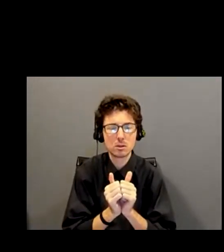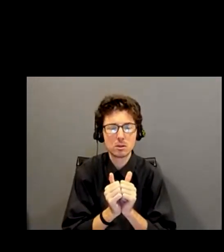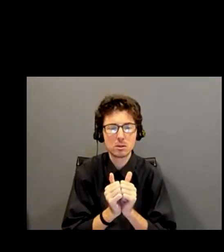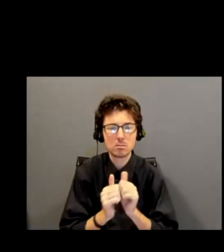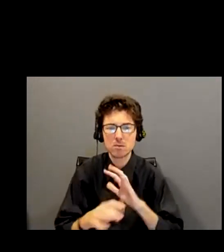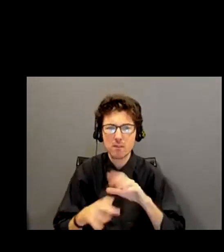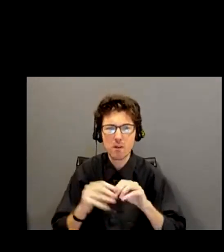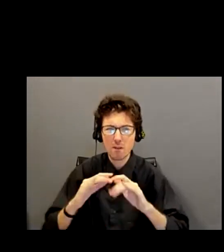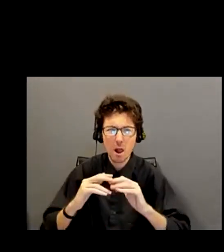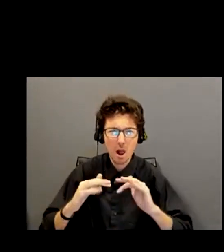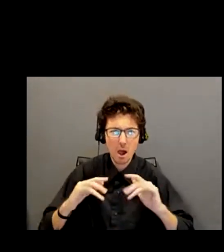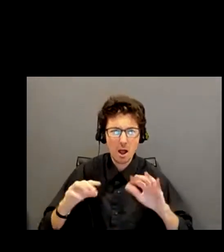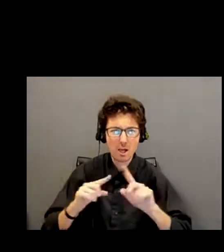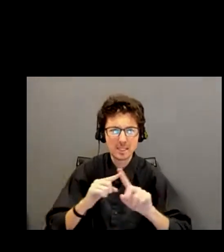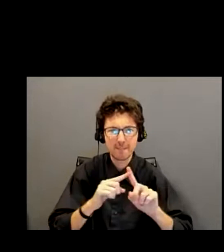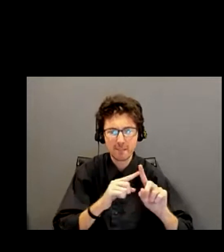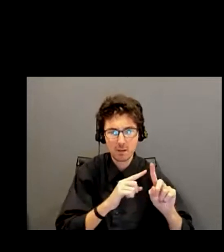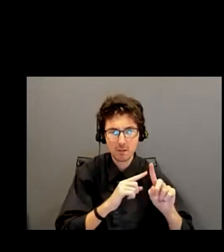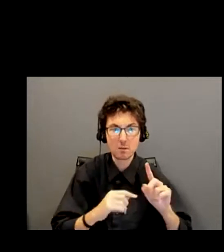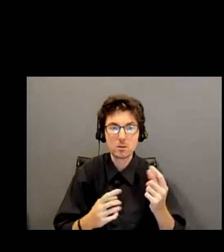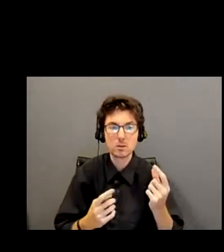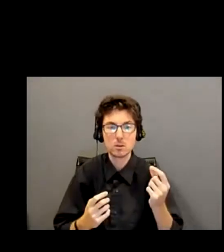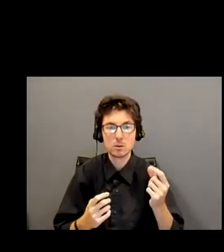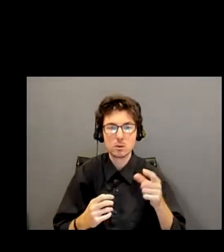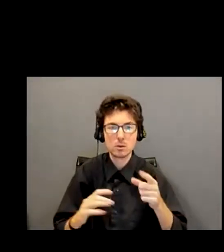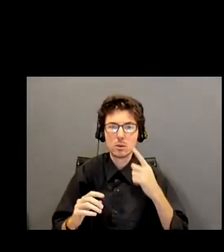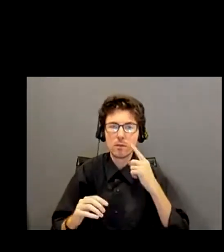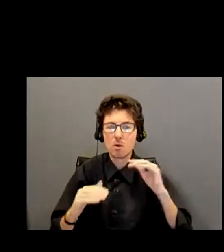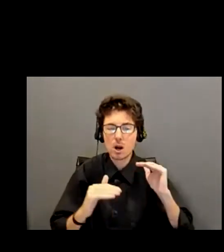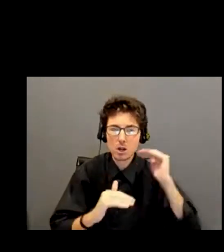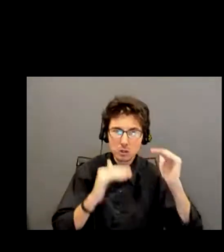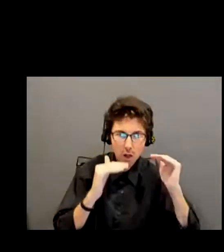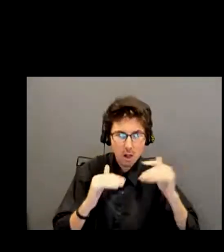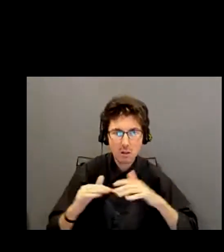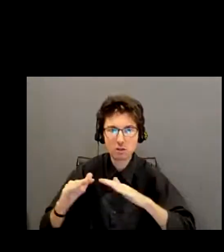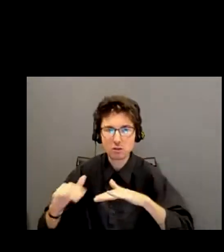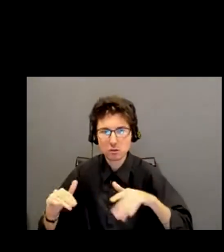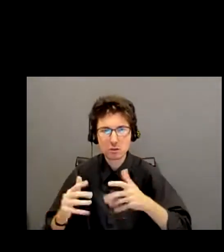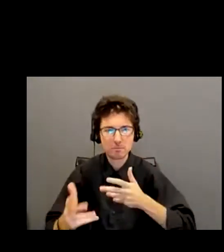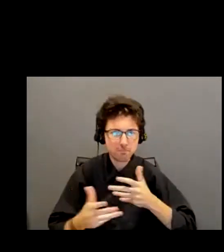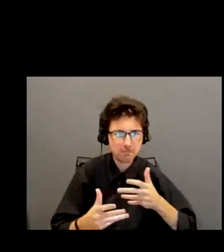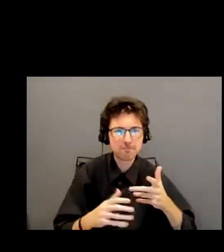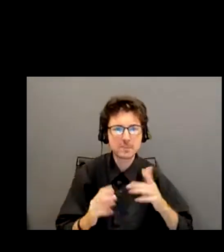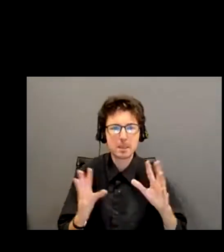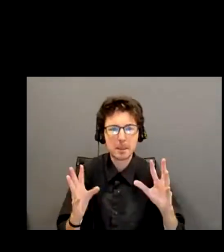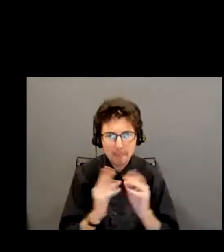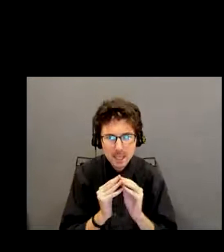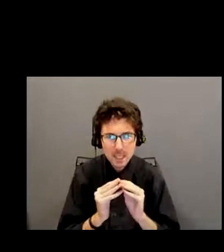على عمل فعاليات في كل المجالات، سواء كانت اجتماعية عاطفية